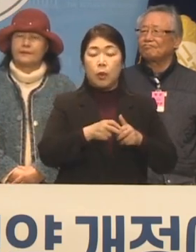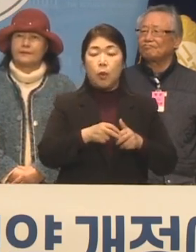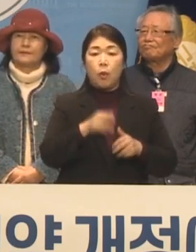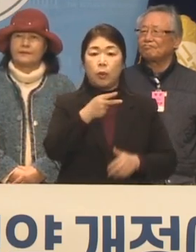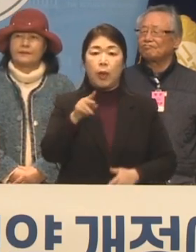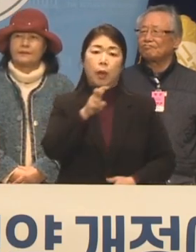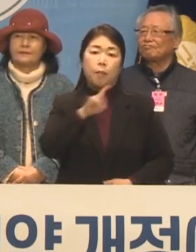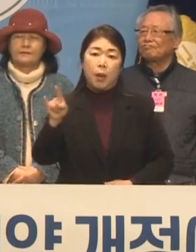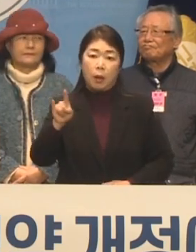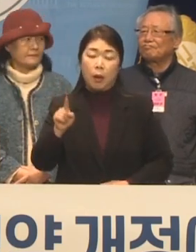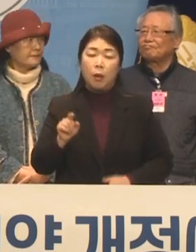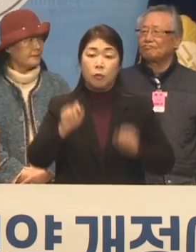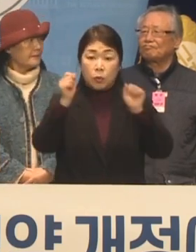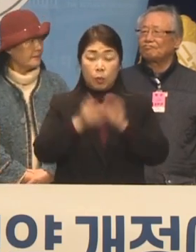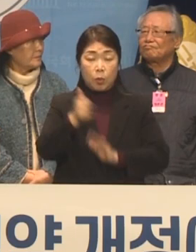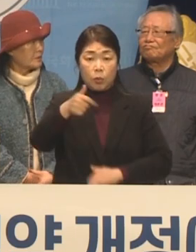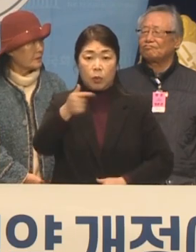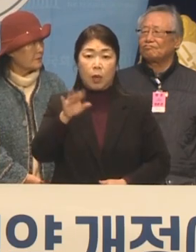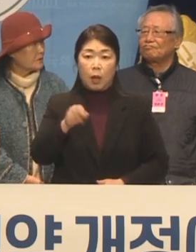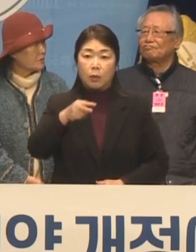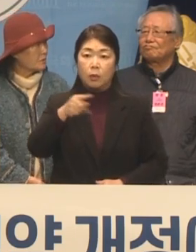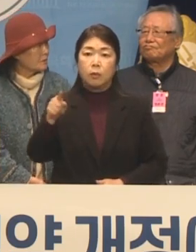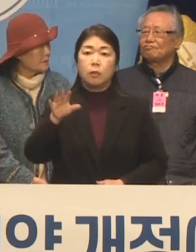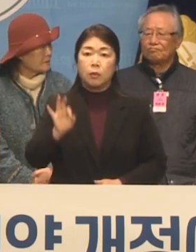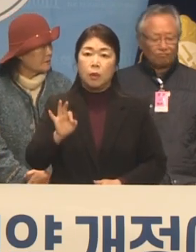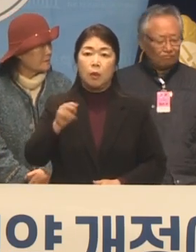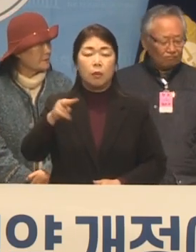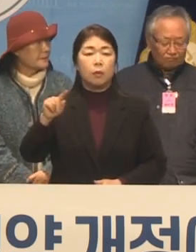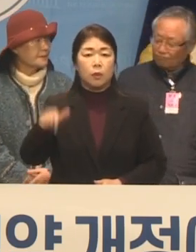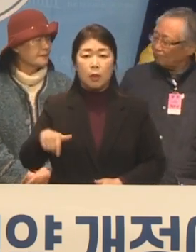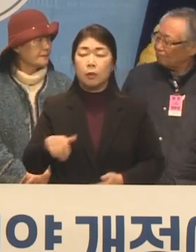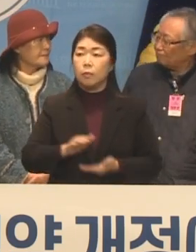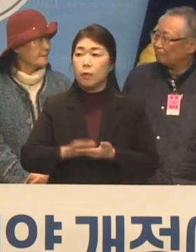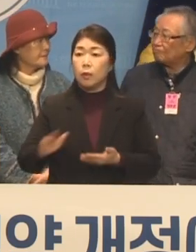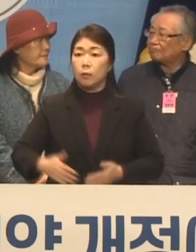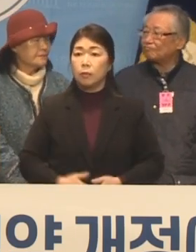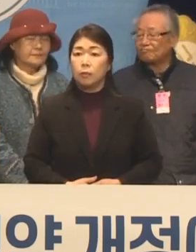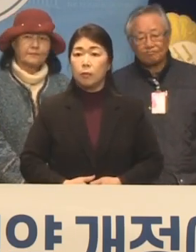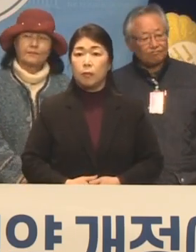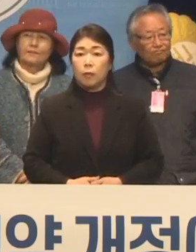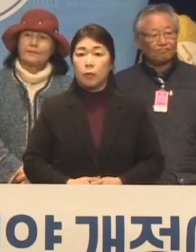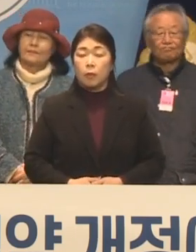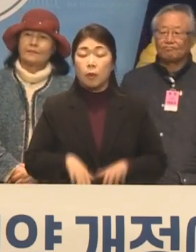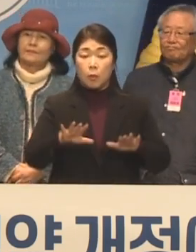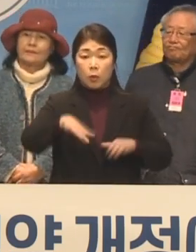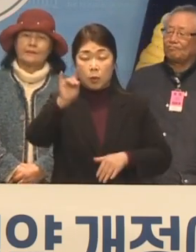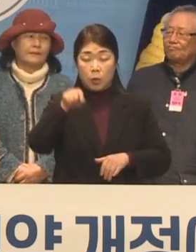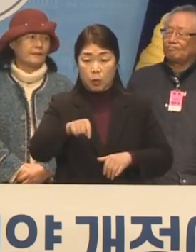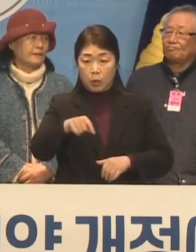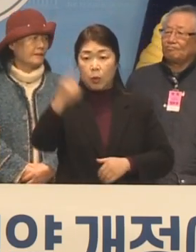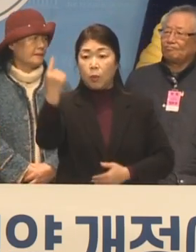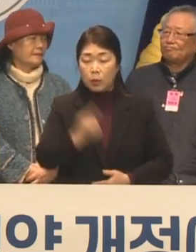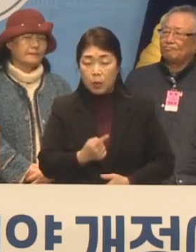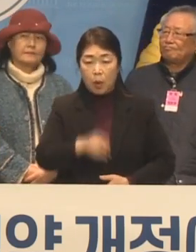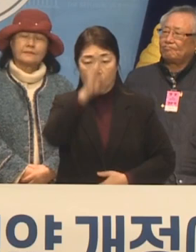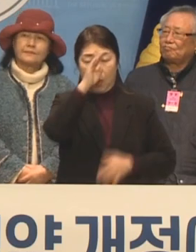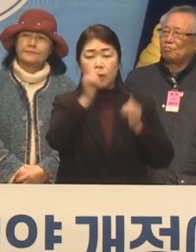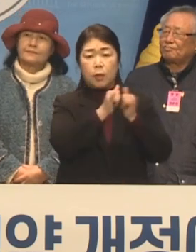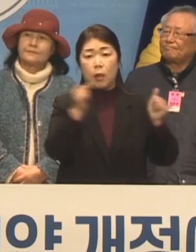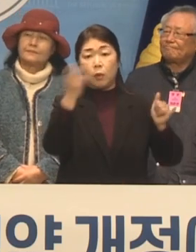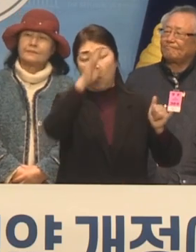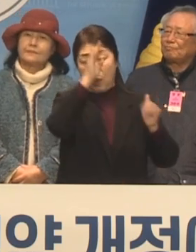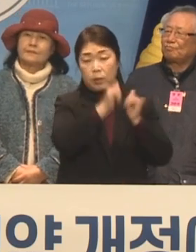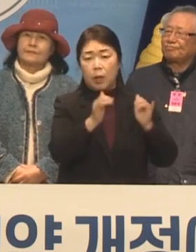한국의료대마운동본부의 강성석 대표입니다. 먼저 이렇게 국회 소통관 기자회견장에서 이 환자